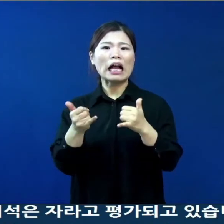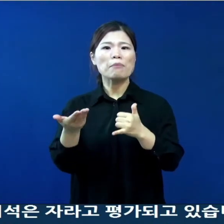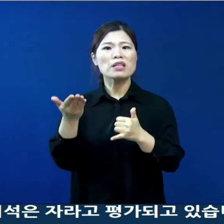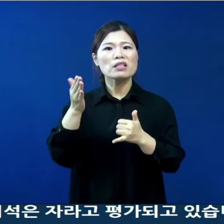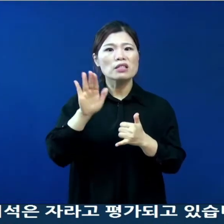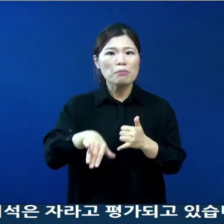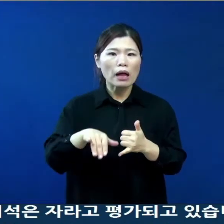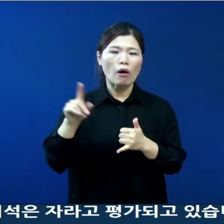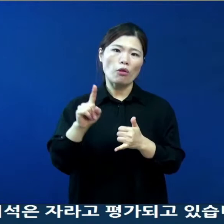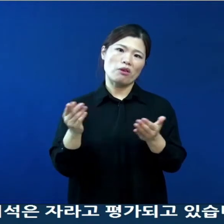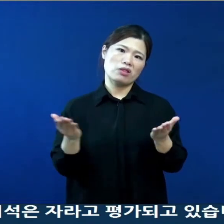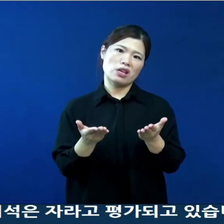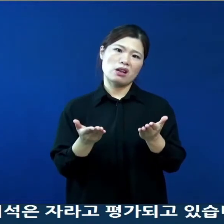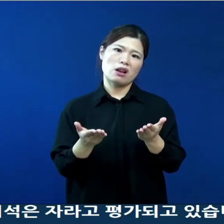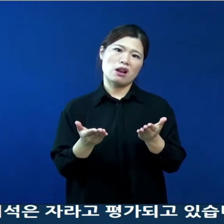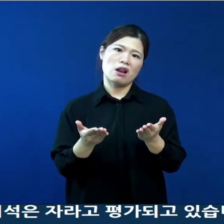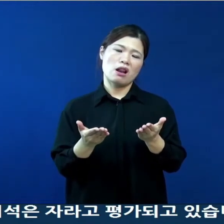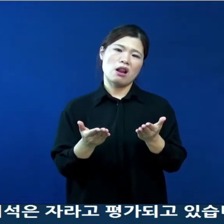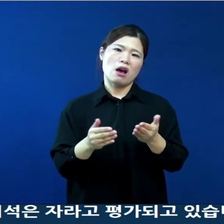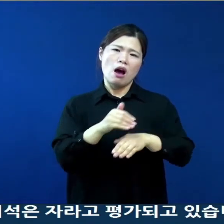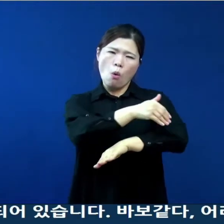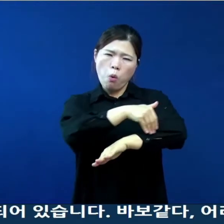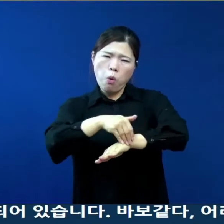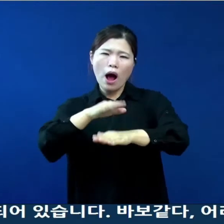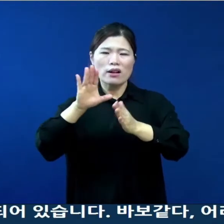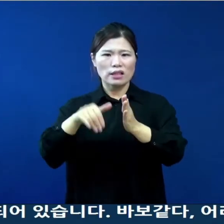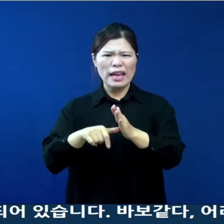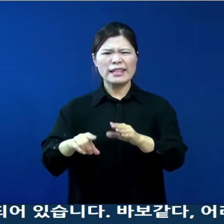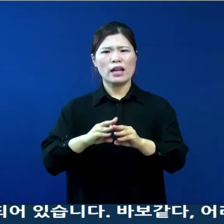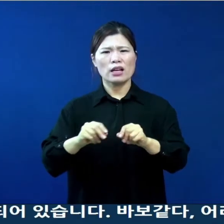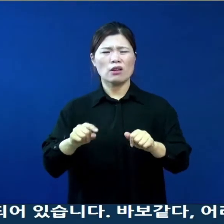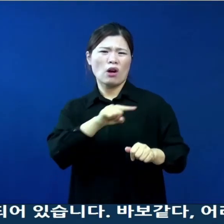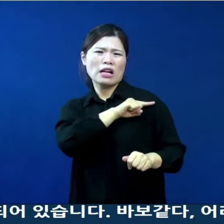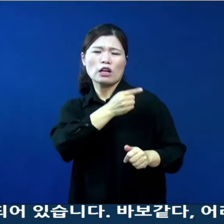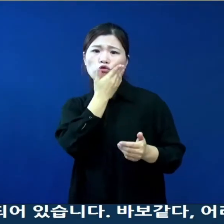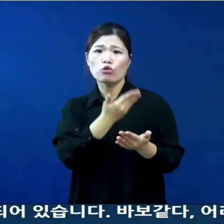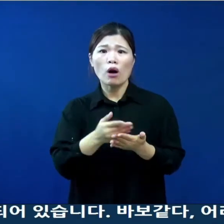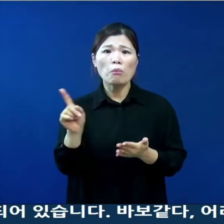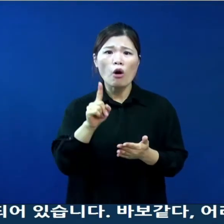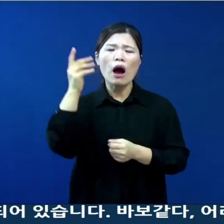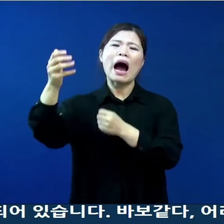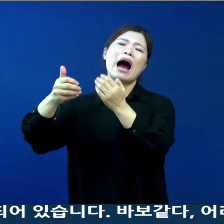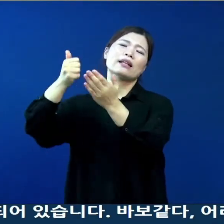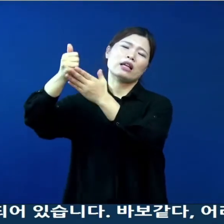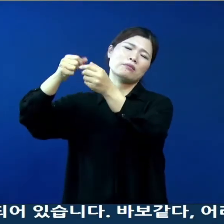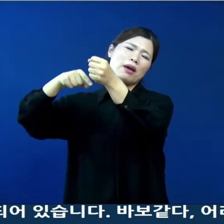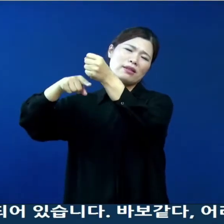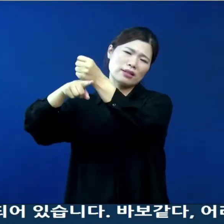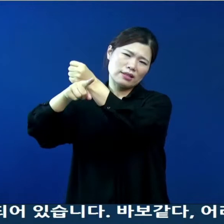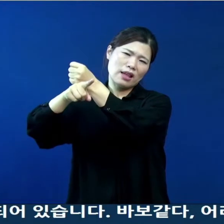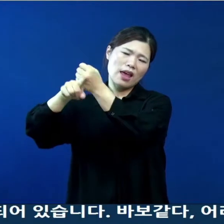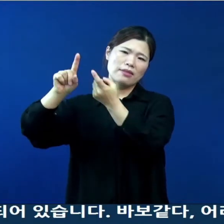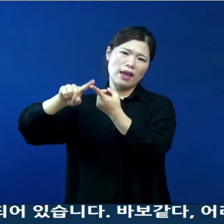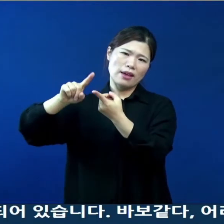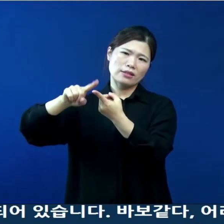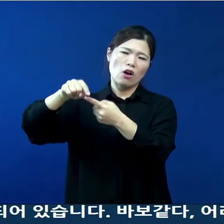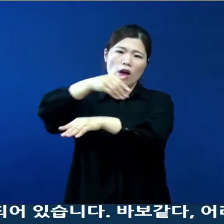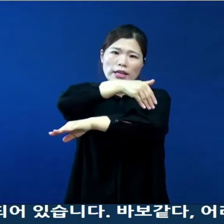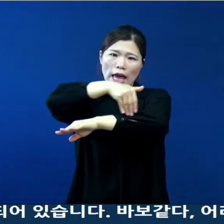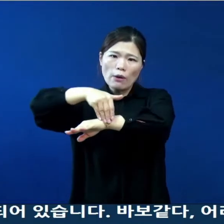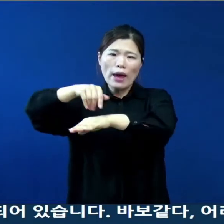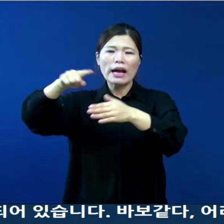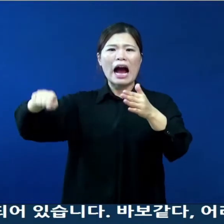일을 진행하면서 이 땅에서 가장 중요한 하나님의 뜻이 그 인생 가운데, 그 계획